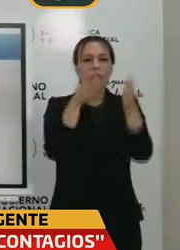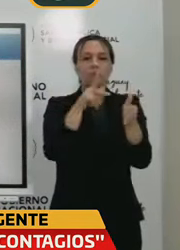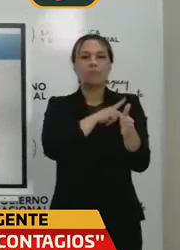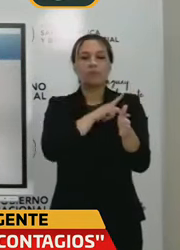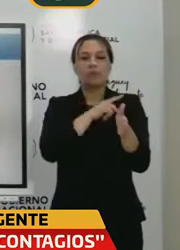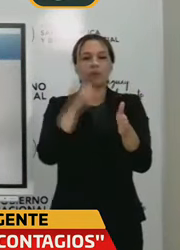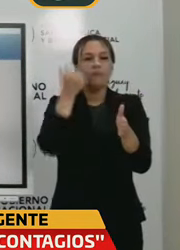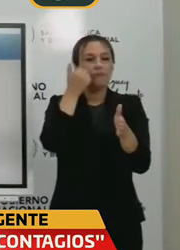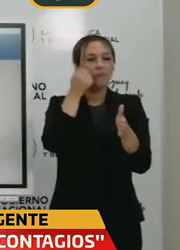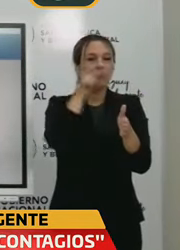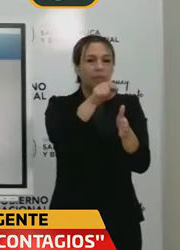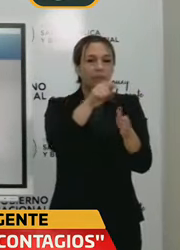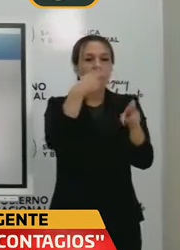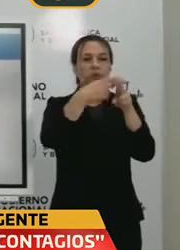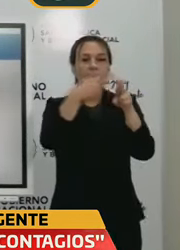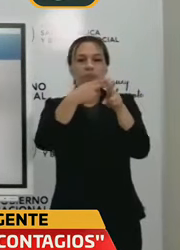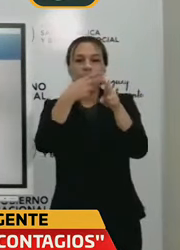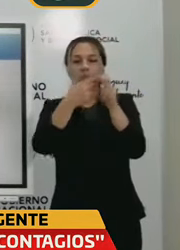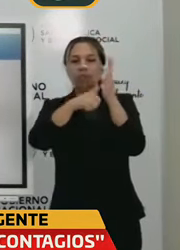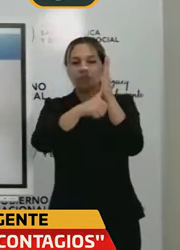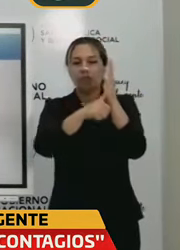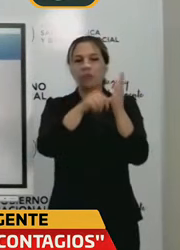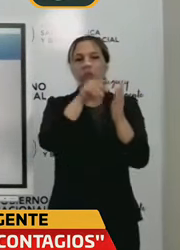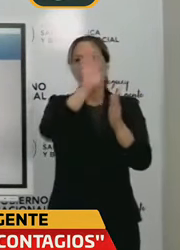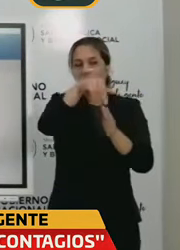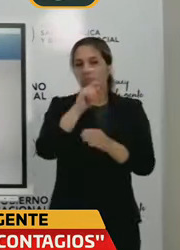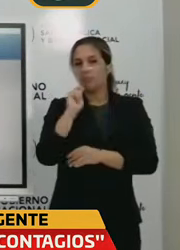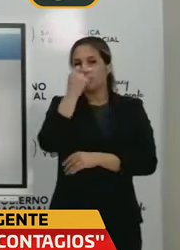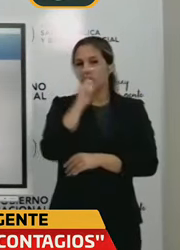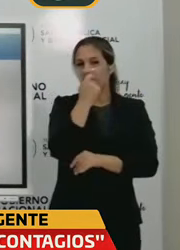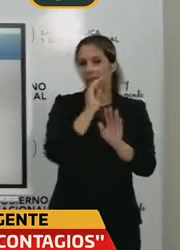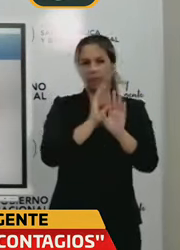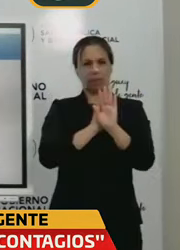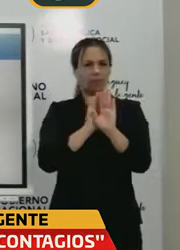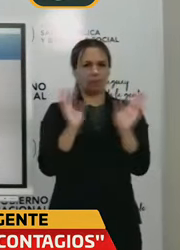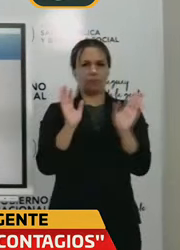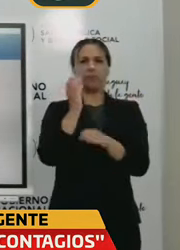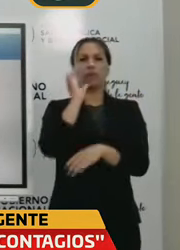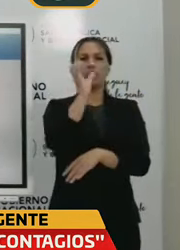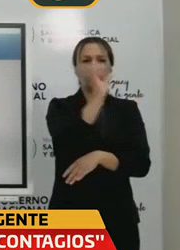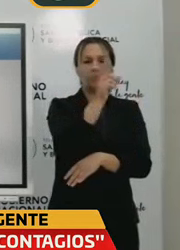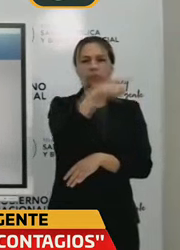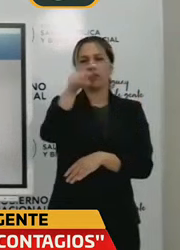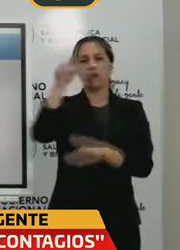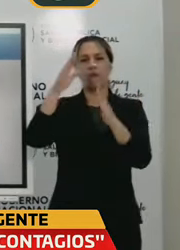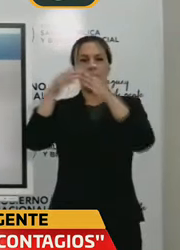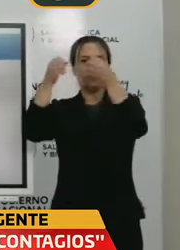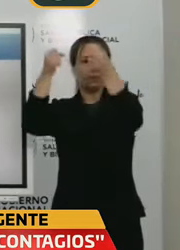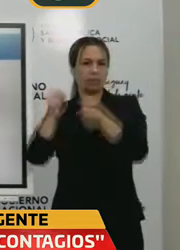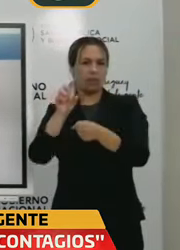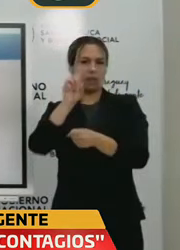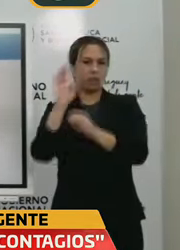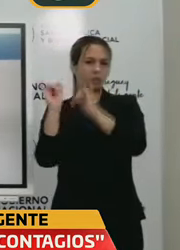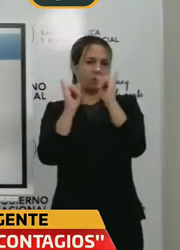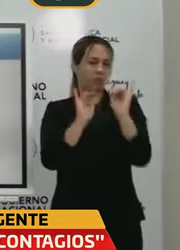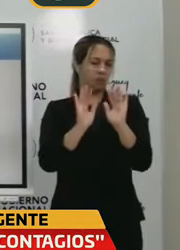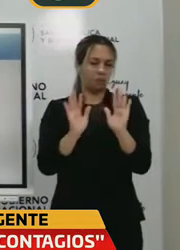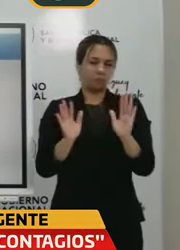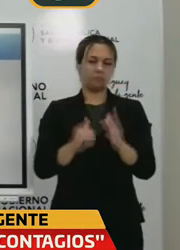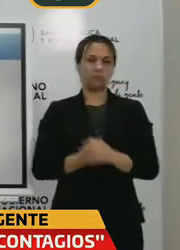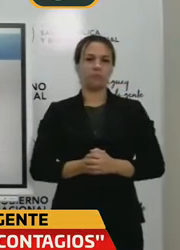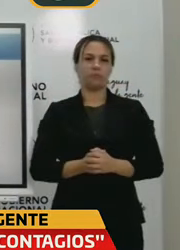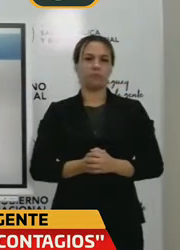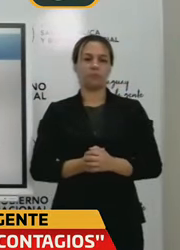Tener registro de las personas, contactar con ellas, invitarle a hacer el test y recomendarle o no la cuarentena según esos resultados. Bien,